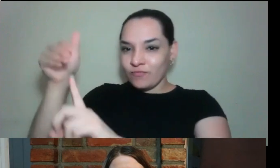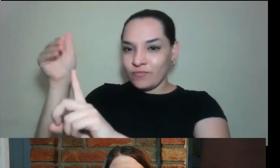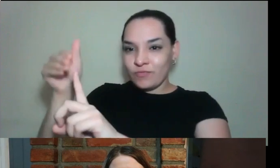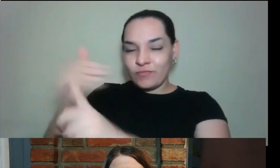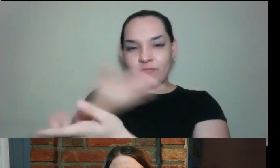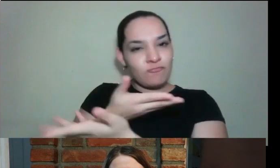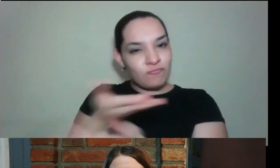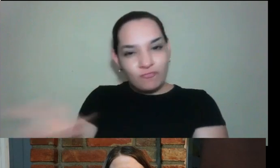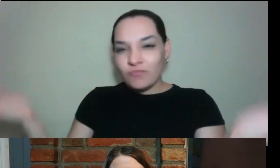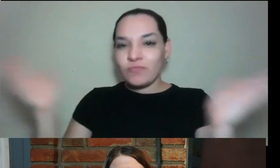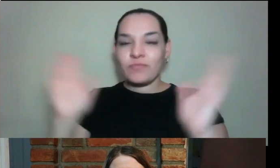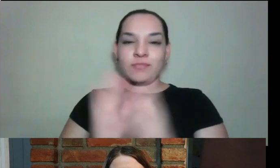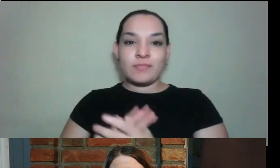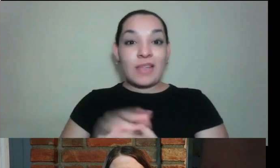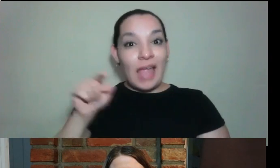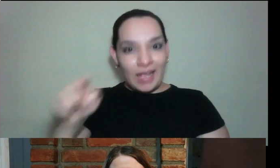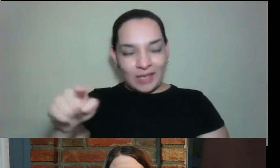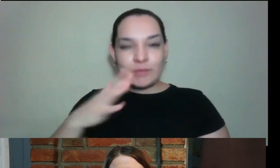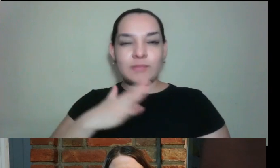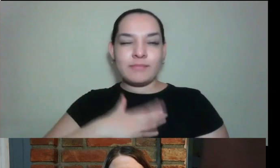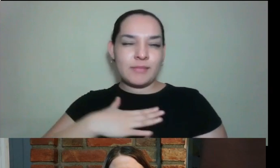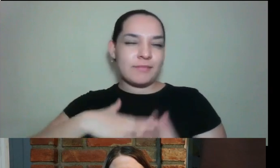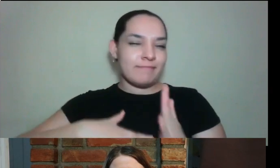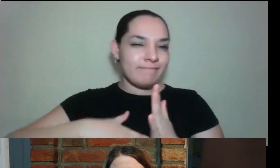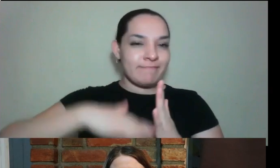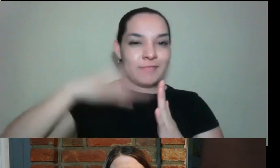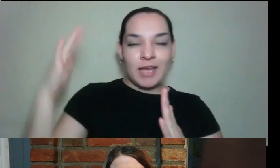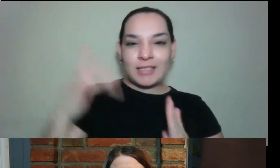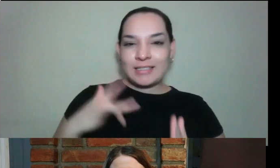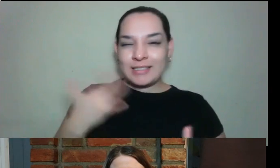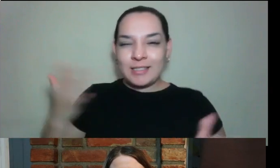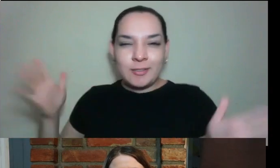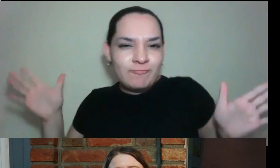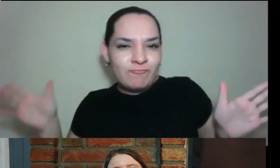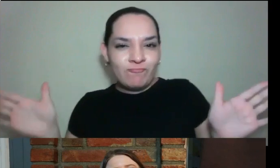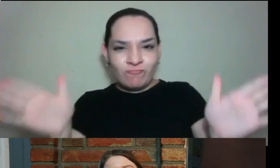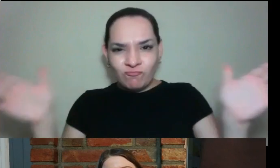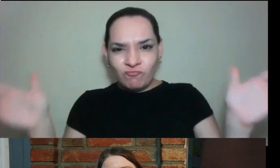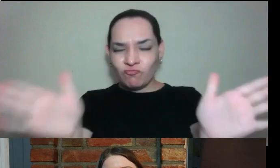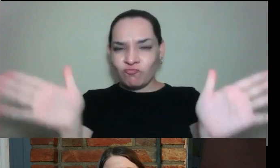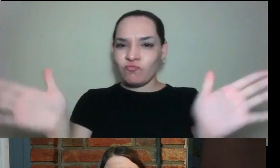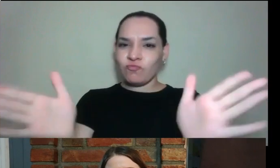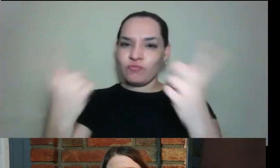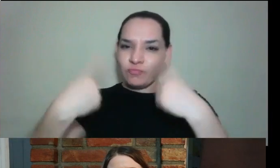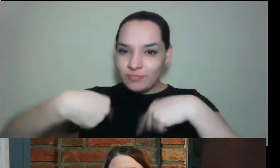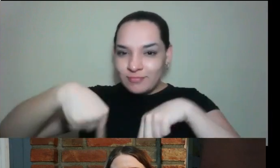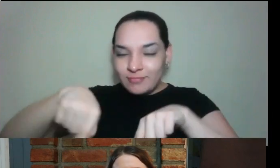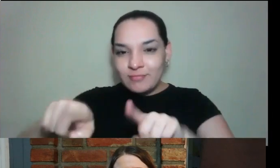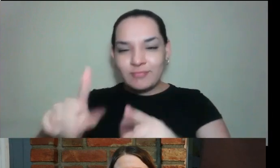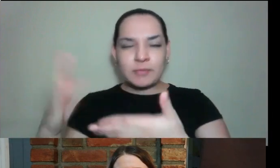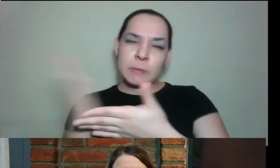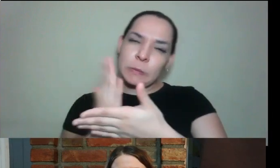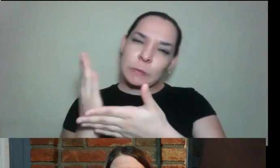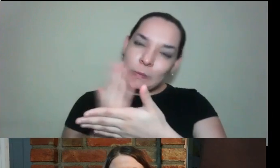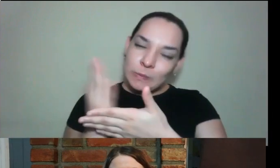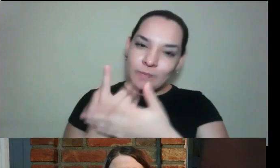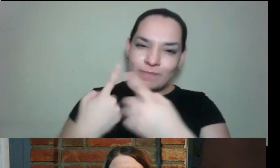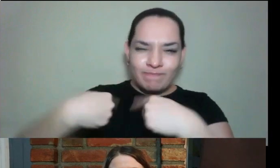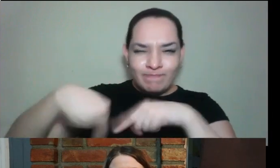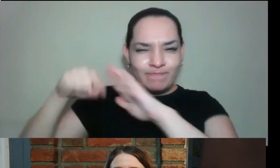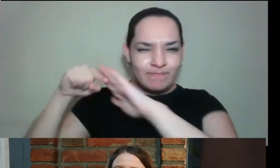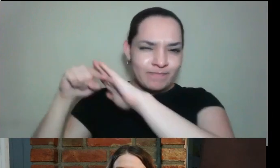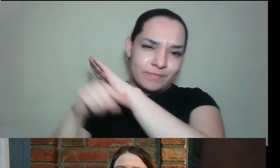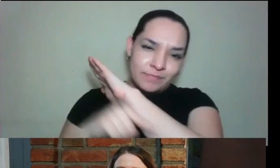puedo transmitir. Y eso es lo que más me ha impulsado en todos estos años a